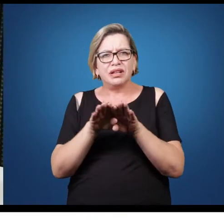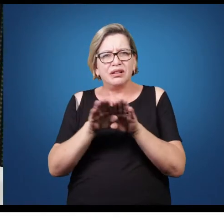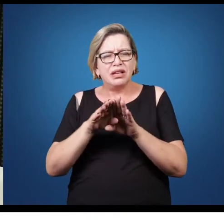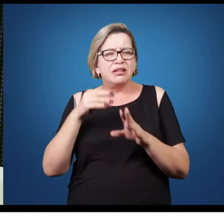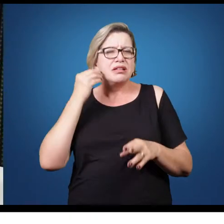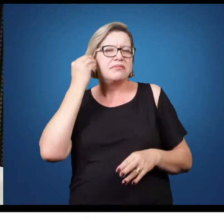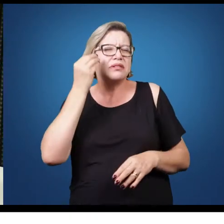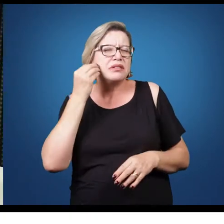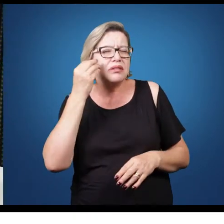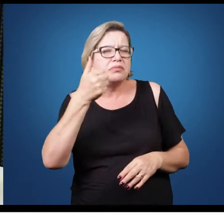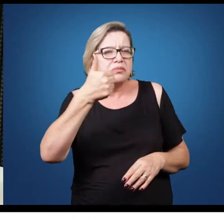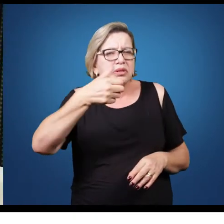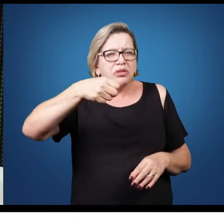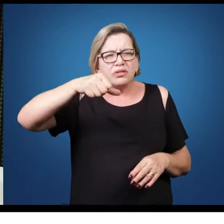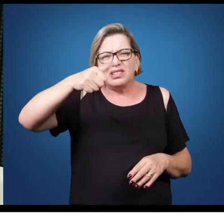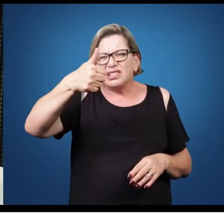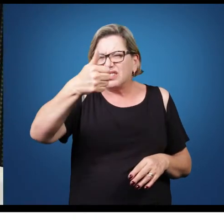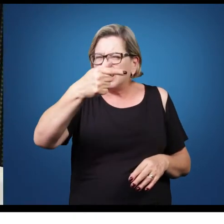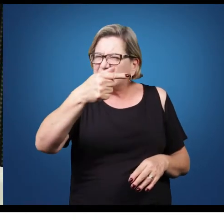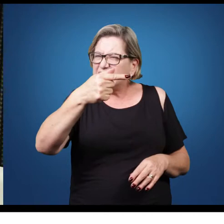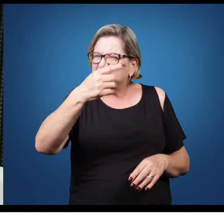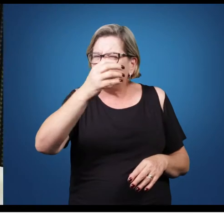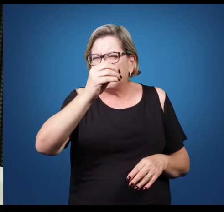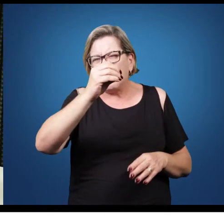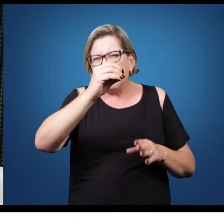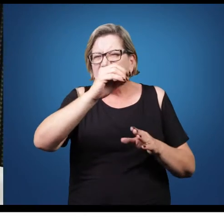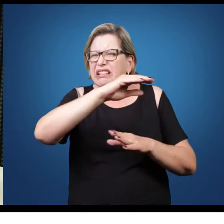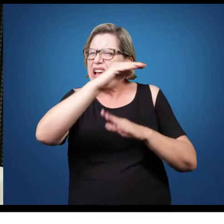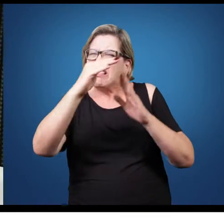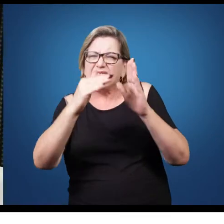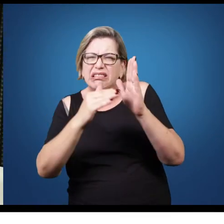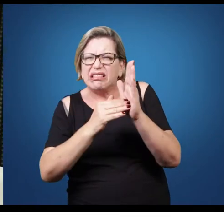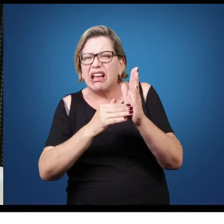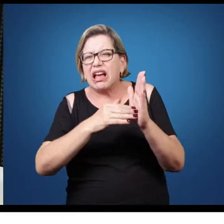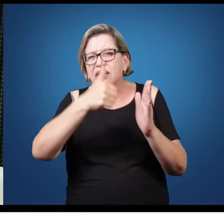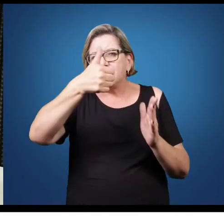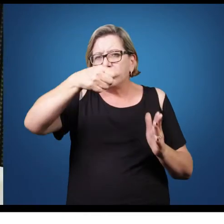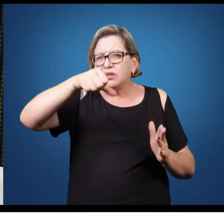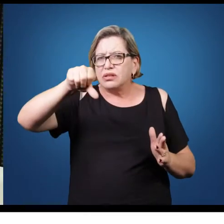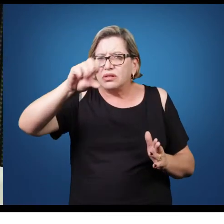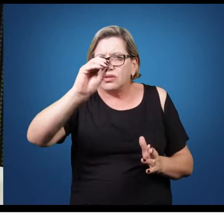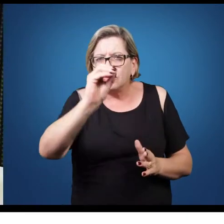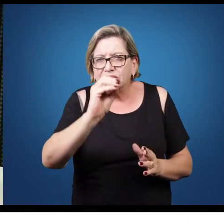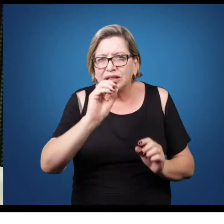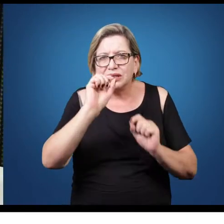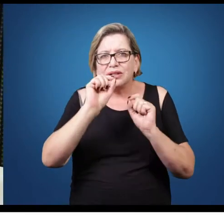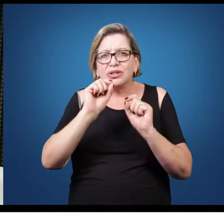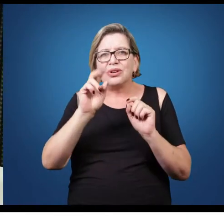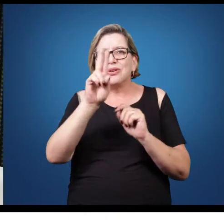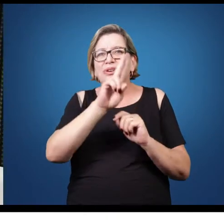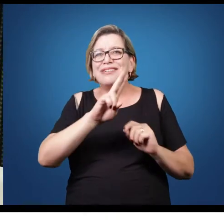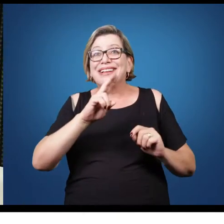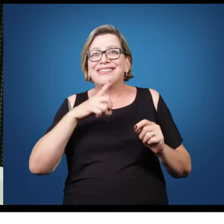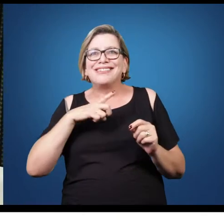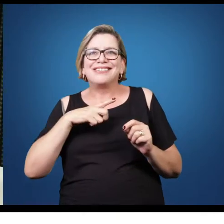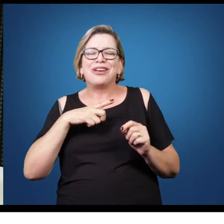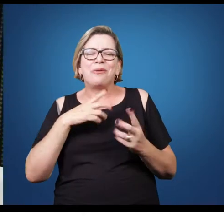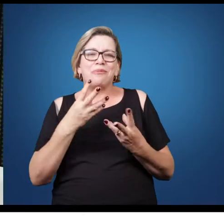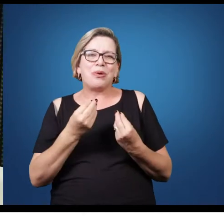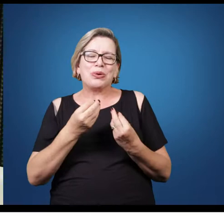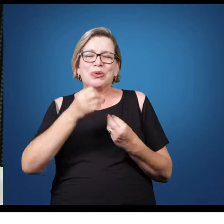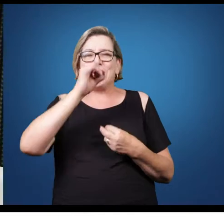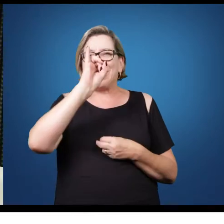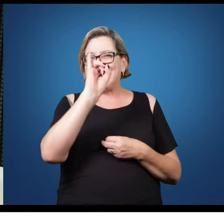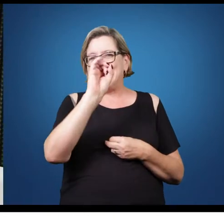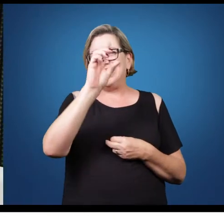70 anos 60 70 80 e 90 e começo dos 90 que eu vou chamar que de a era dos ídolos neste